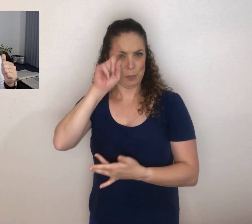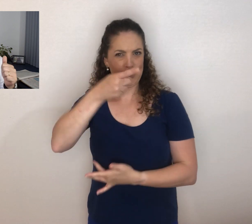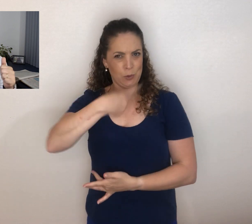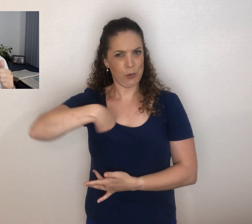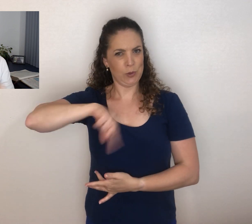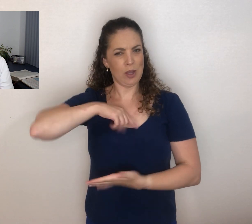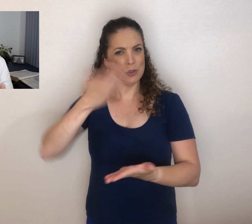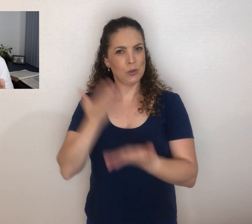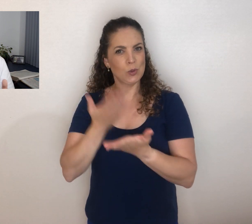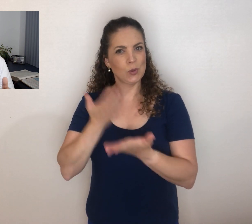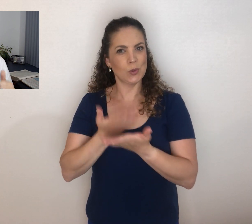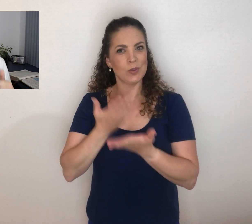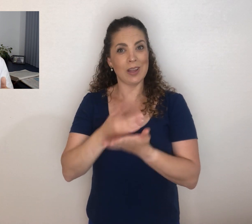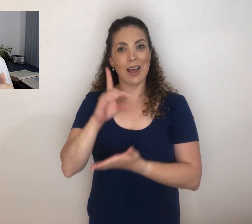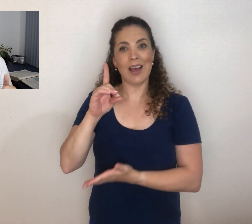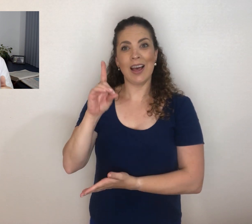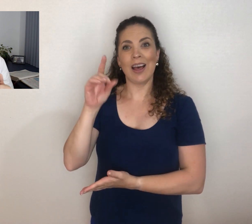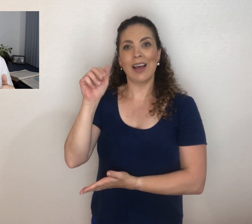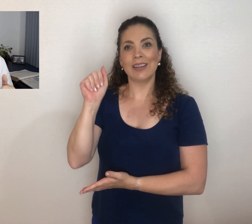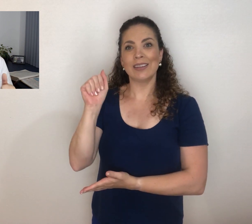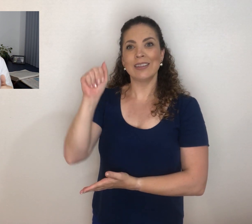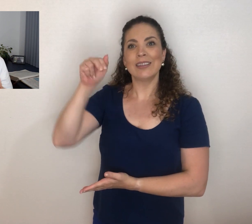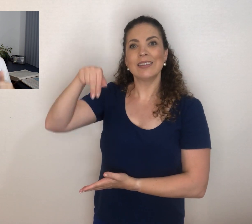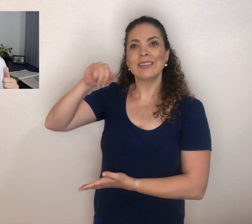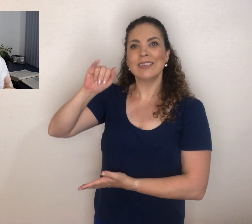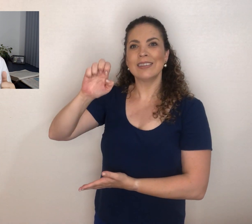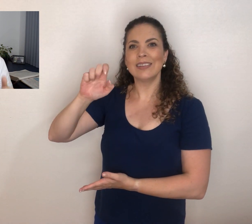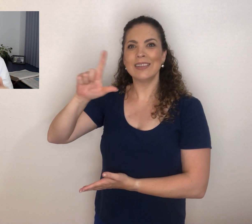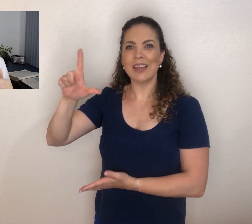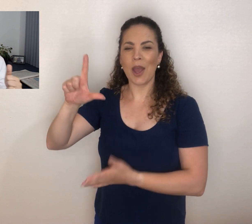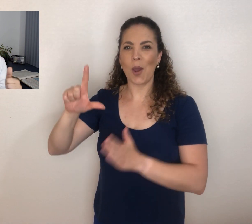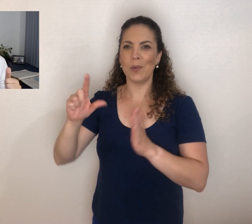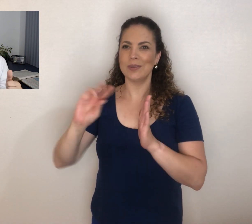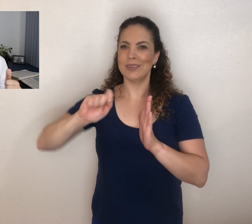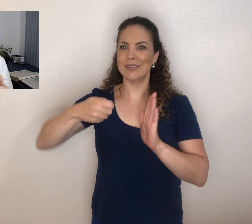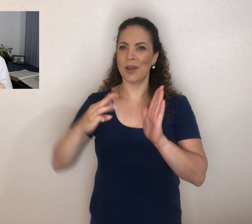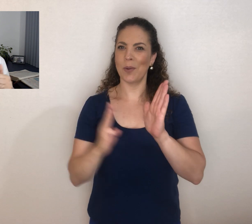porque Jesus manda a gente estudar Daniel, tá lá